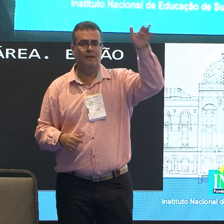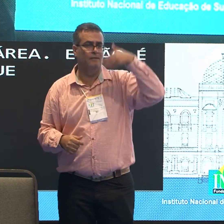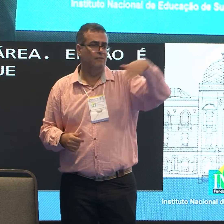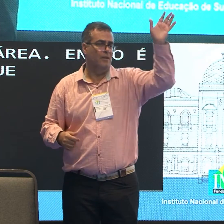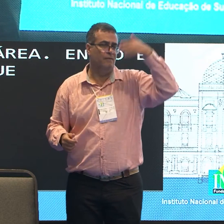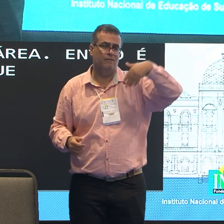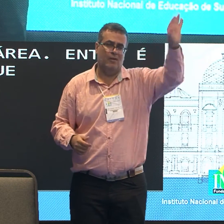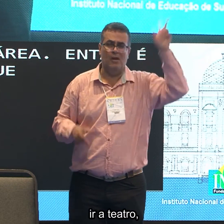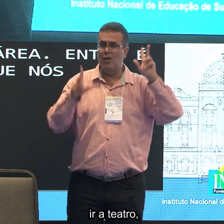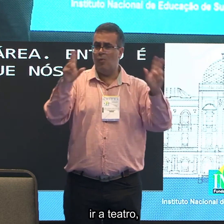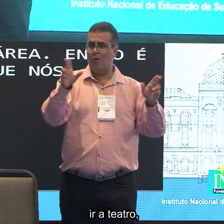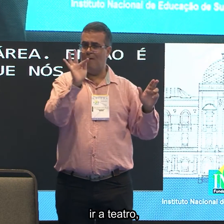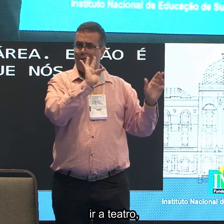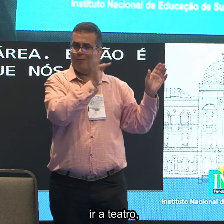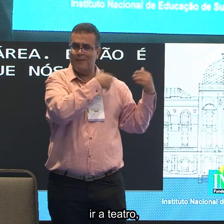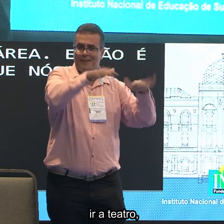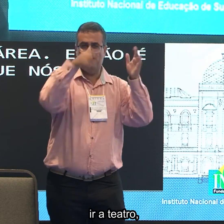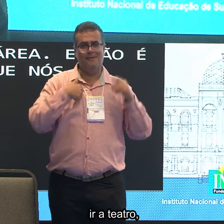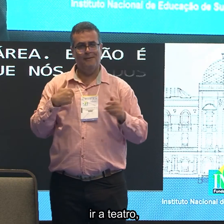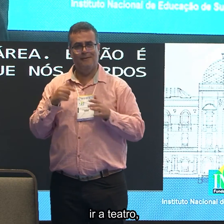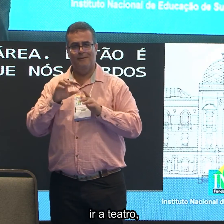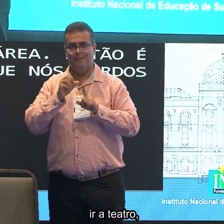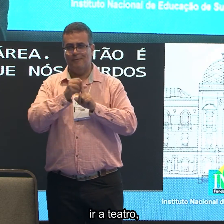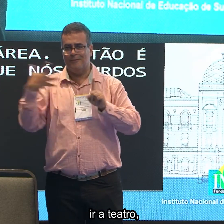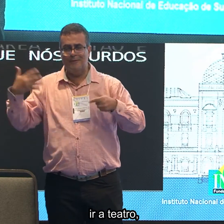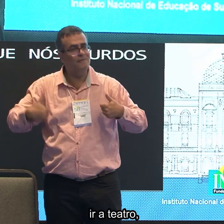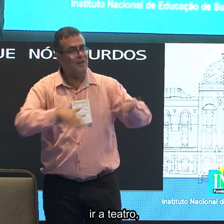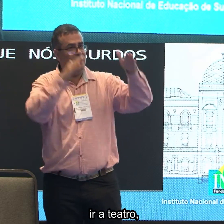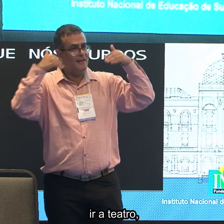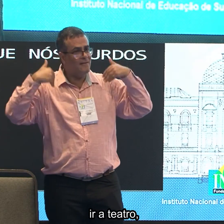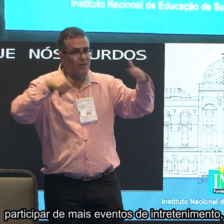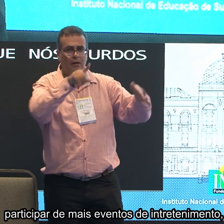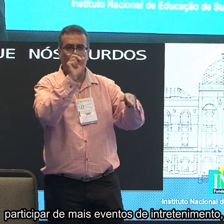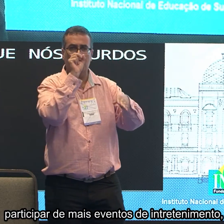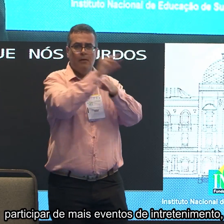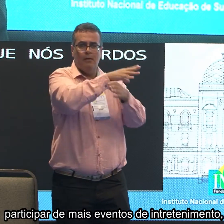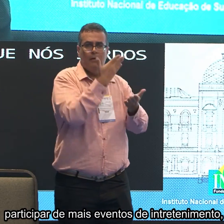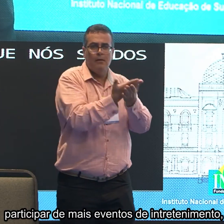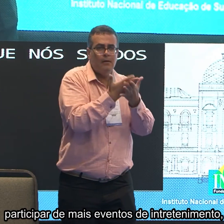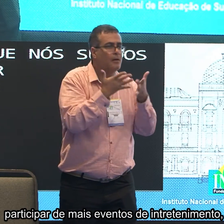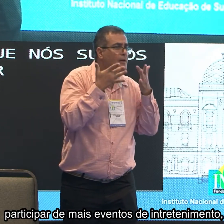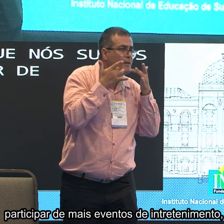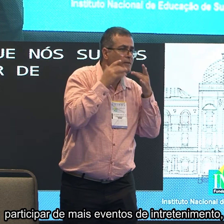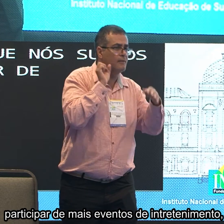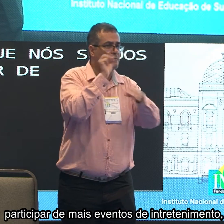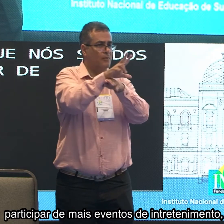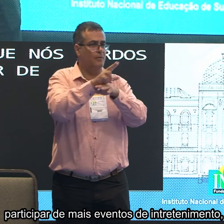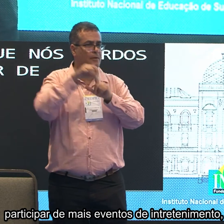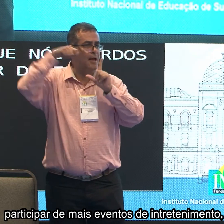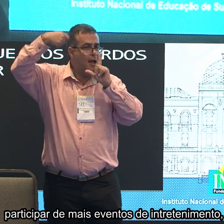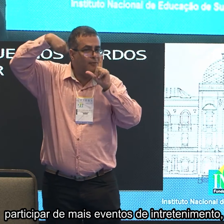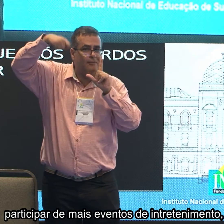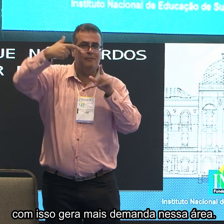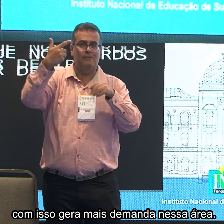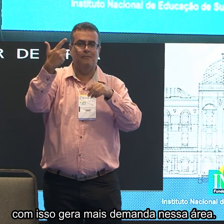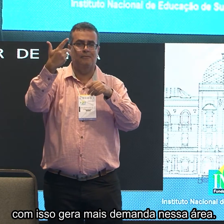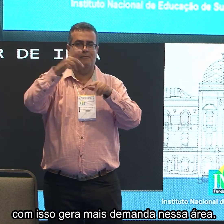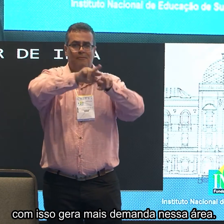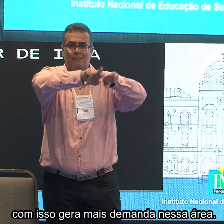de ir a teatro, participar de mais eventos sobre entretenimento. E com isso